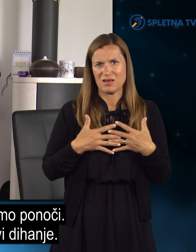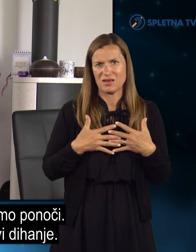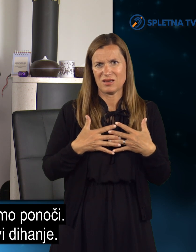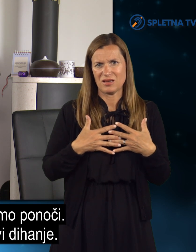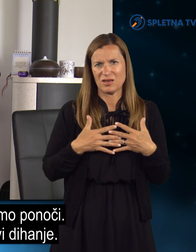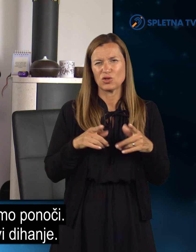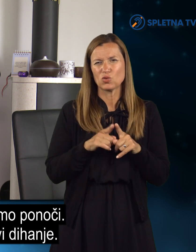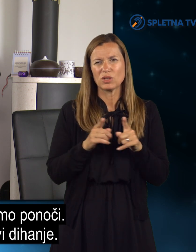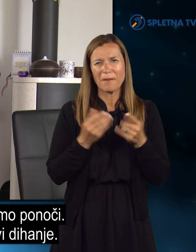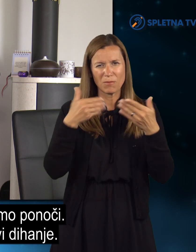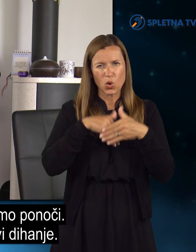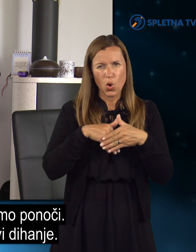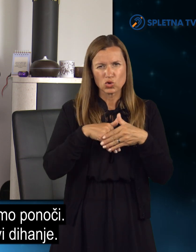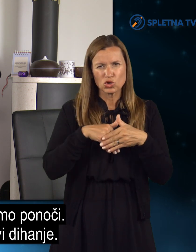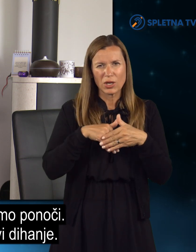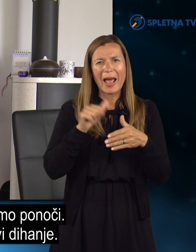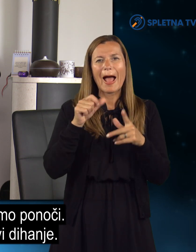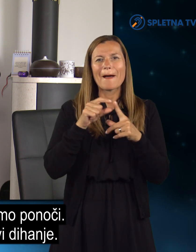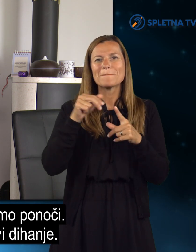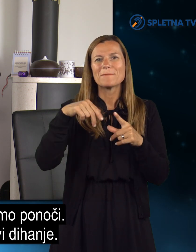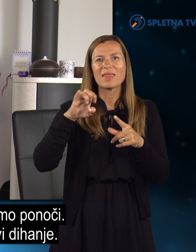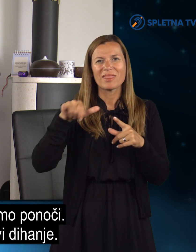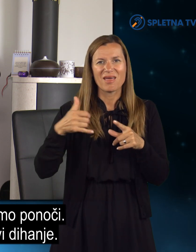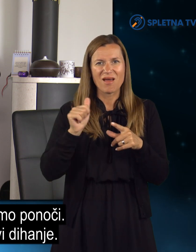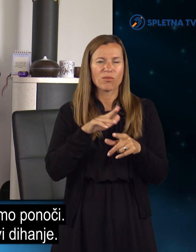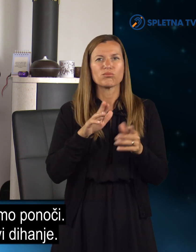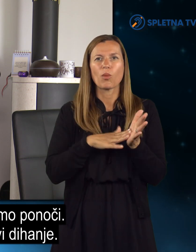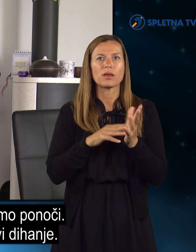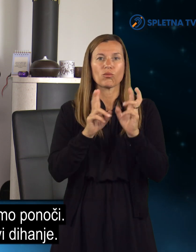tudi to apnejo imam ponoči, včasih